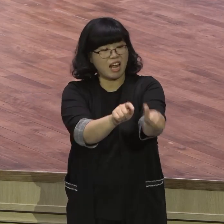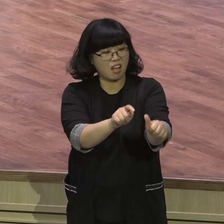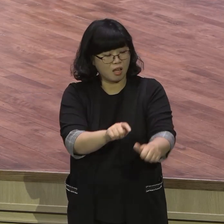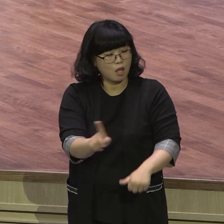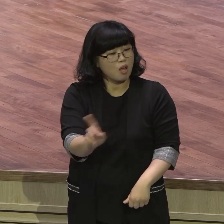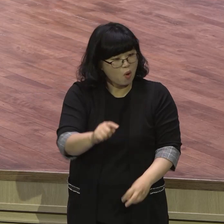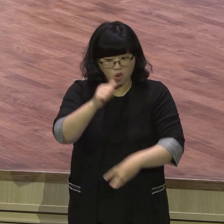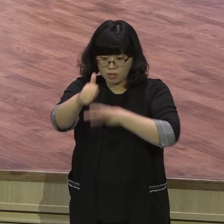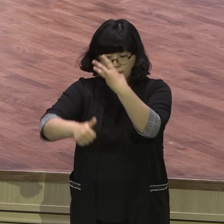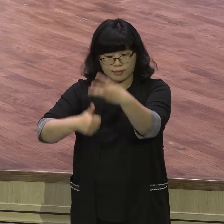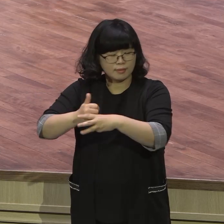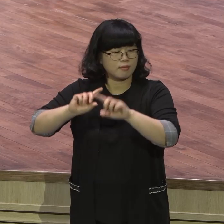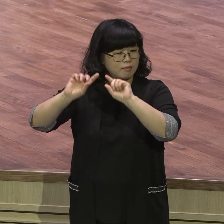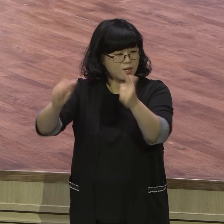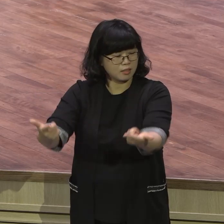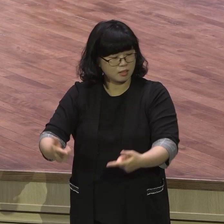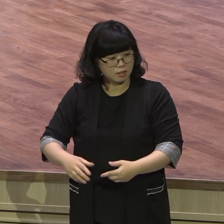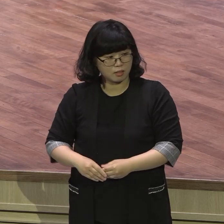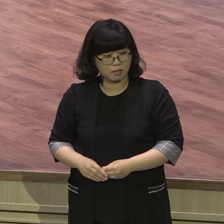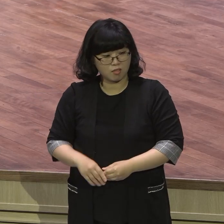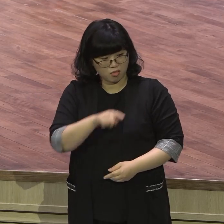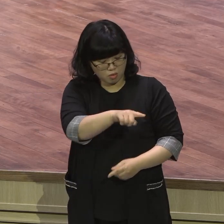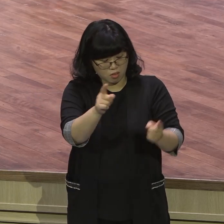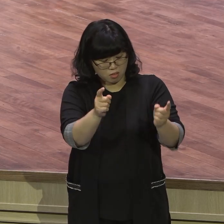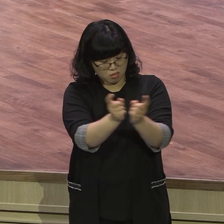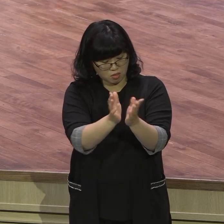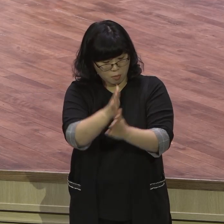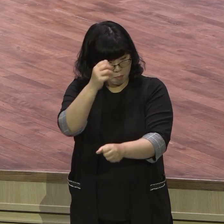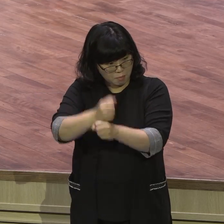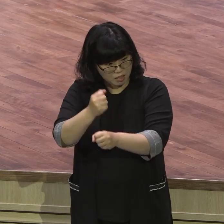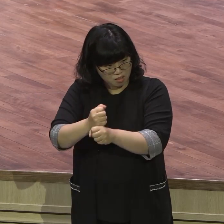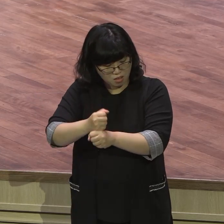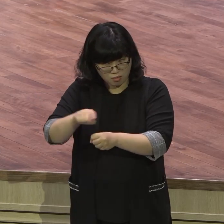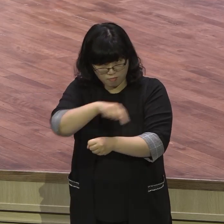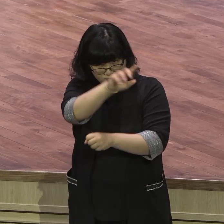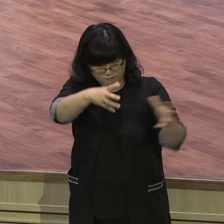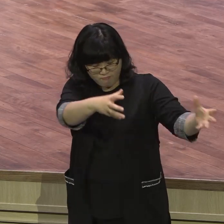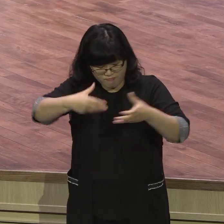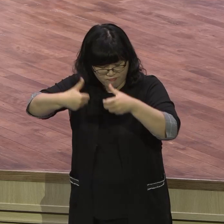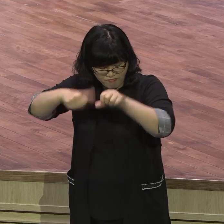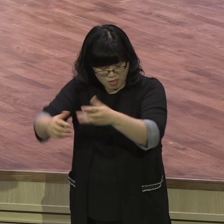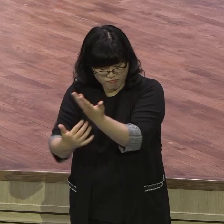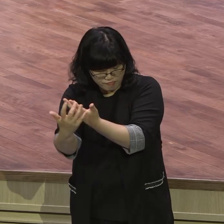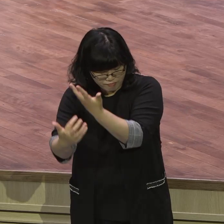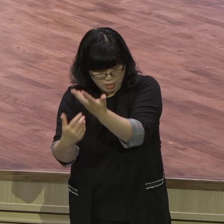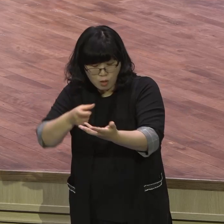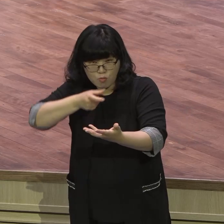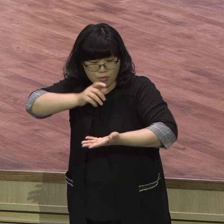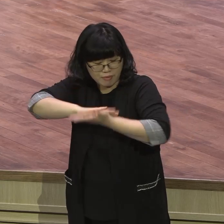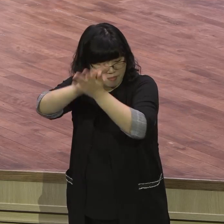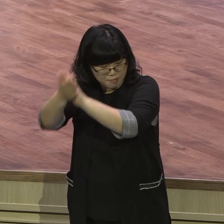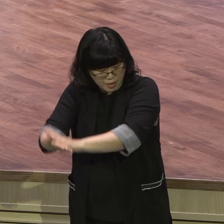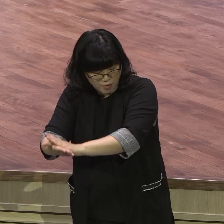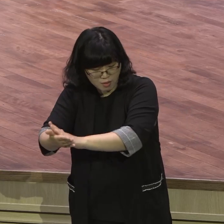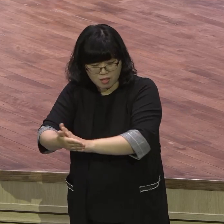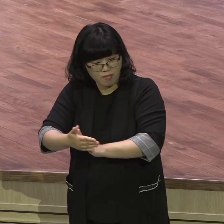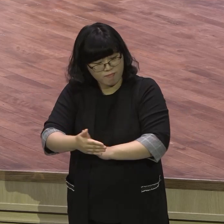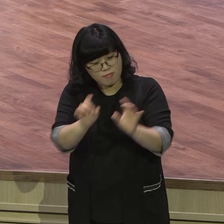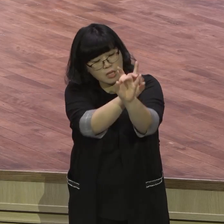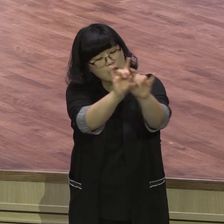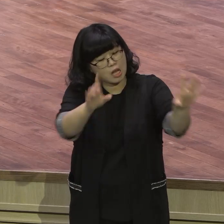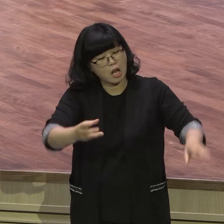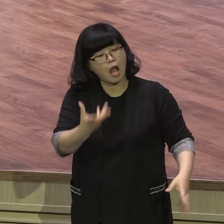없는 이 신이냐 너에게 그걸 가르쳐준 겁니다 마셔라 금송아지는 아무런 능력이